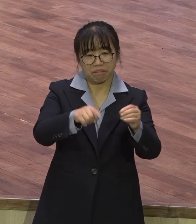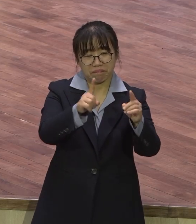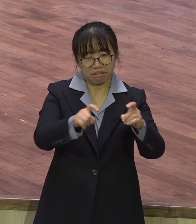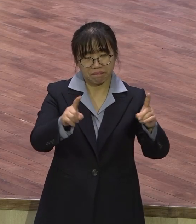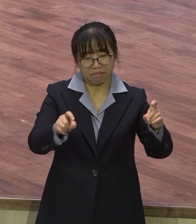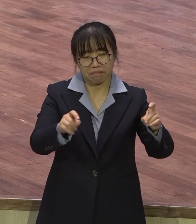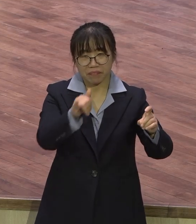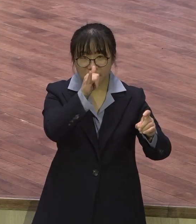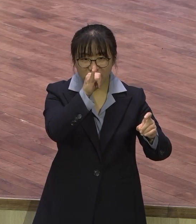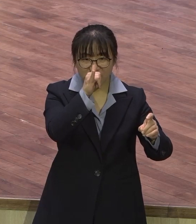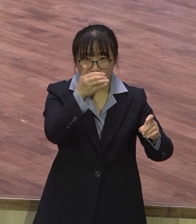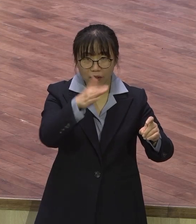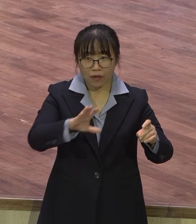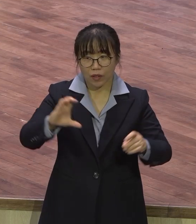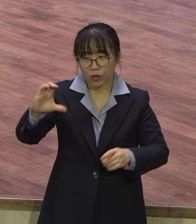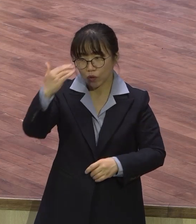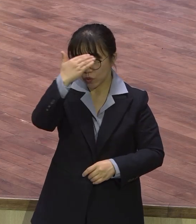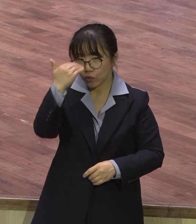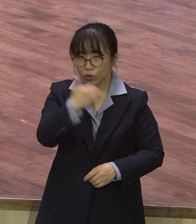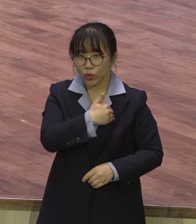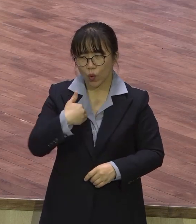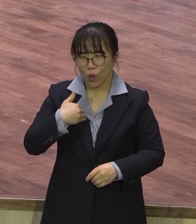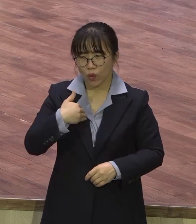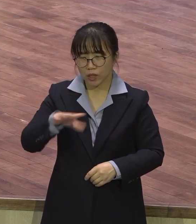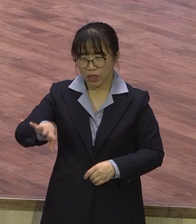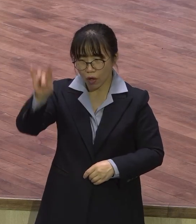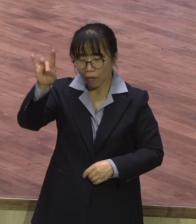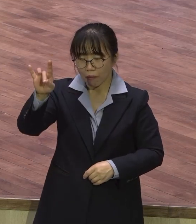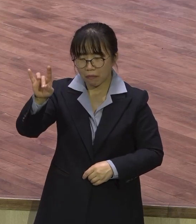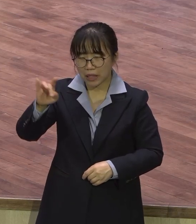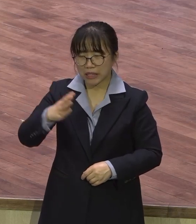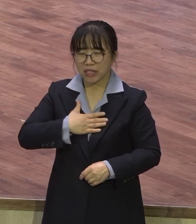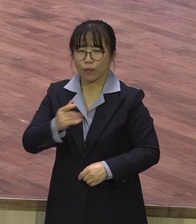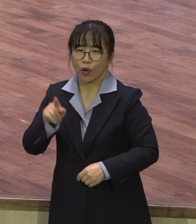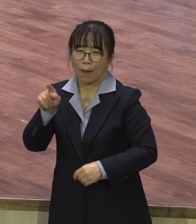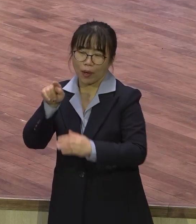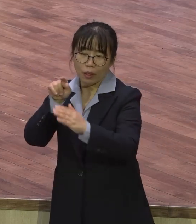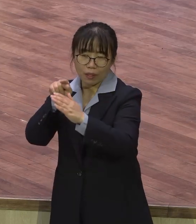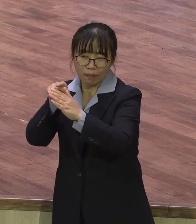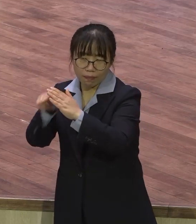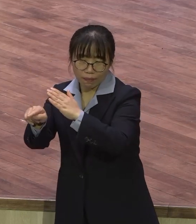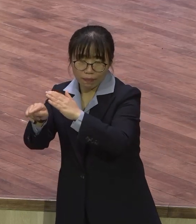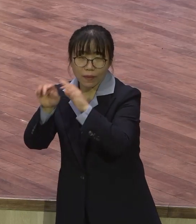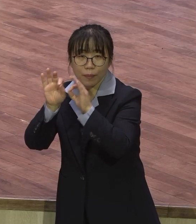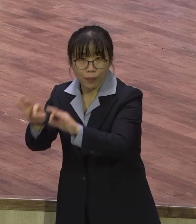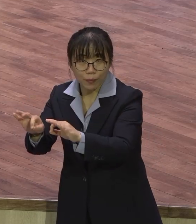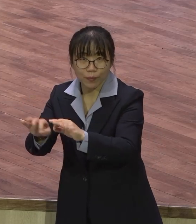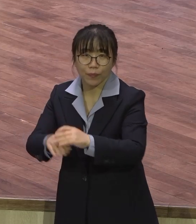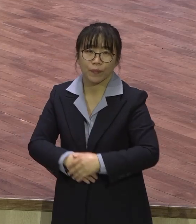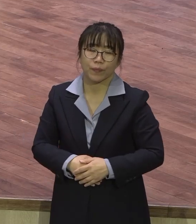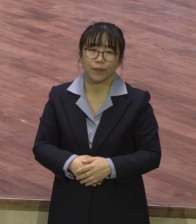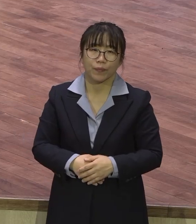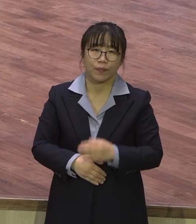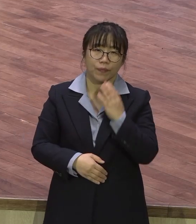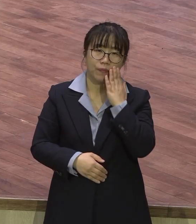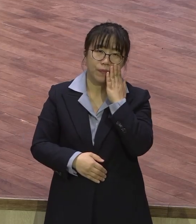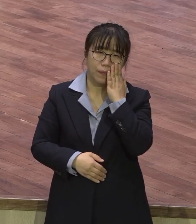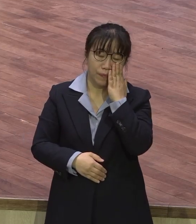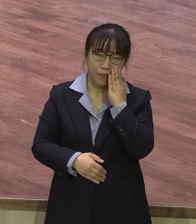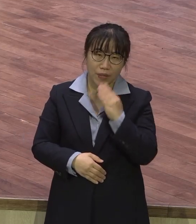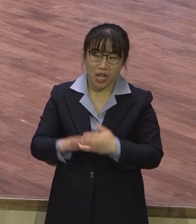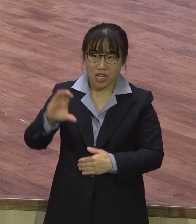산에 구경 갔다 보고 하지만 천주교를 가볼 기회가 없다는 일부를 가봤어요 그 천주교를 갔는데 입구에